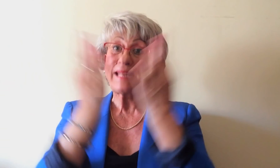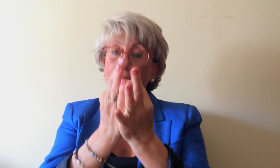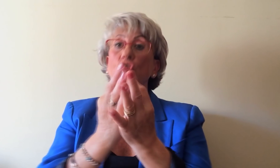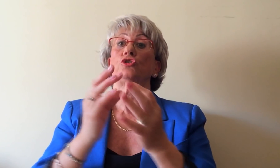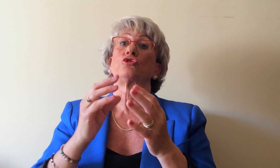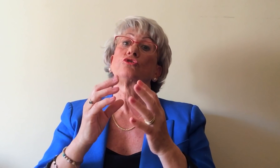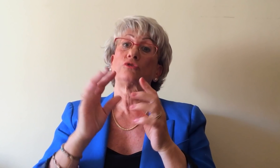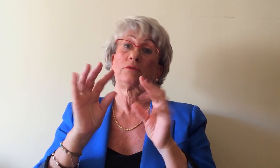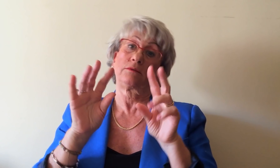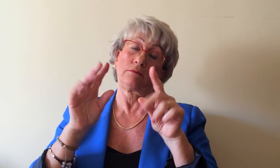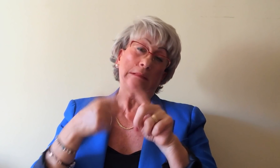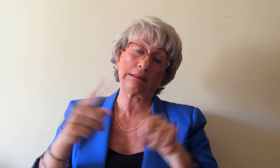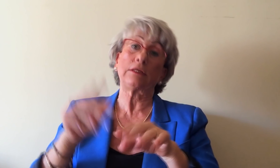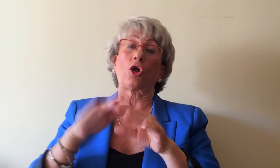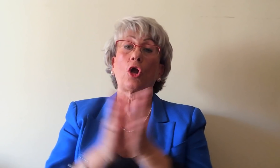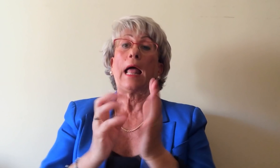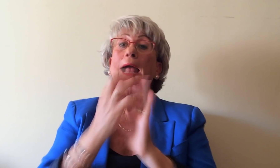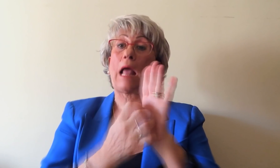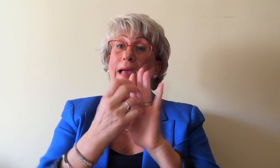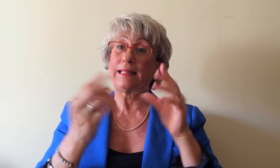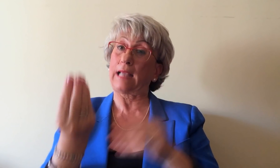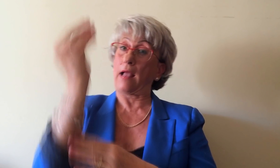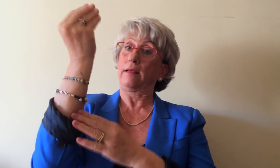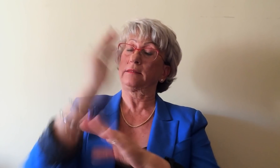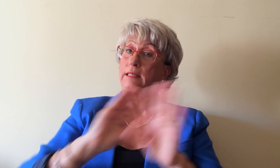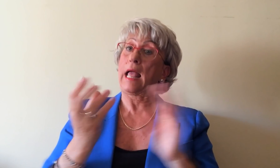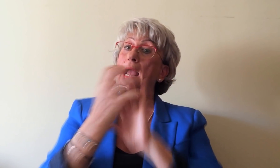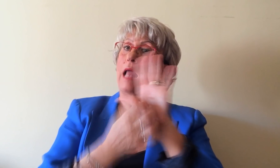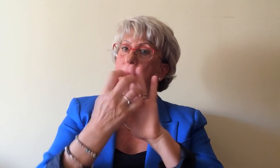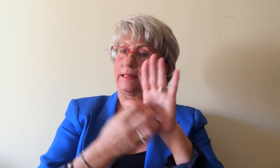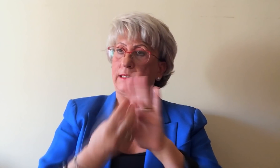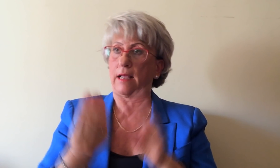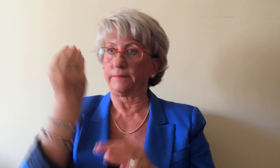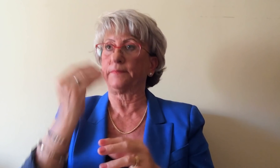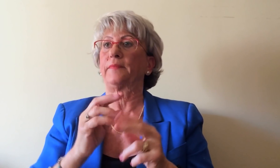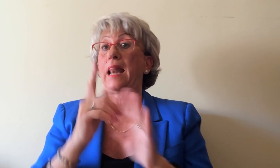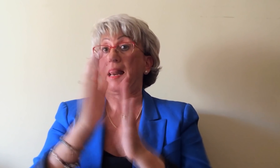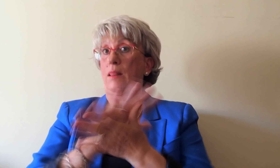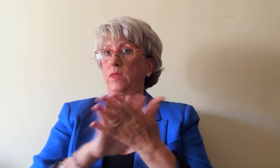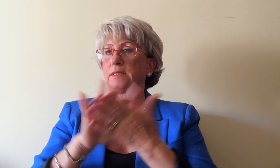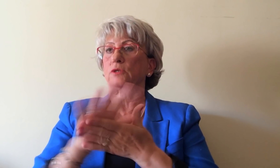realitzar el seminari principalment de gramàtica de la llengua de signes.